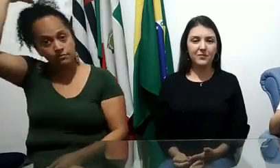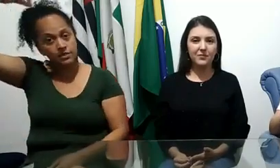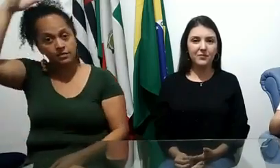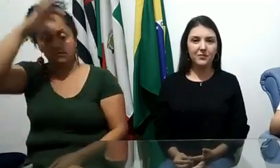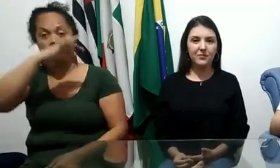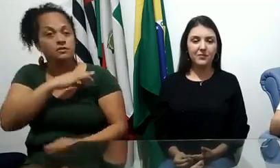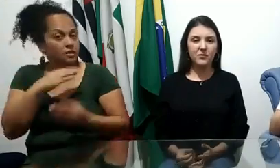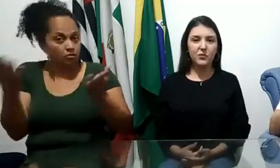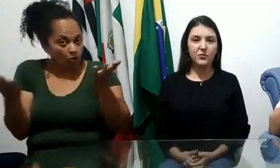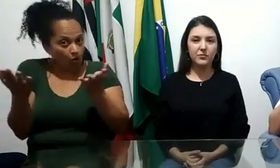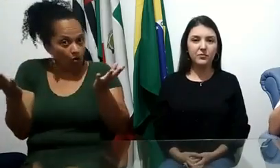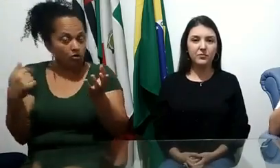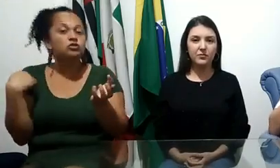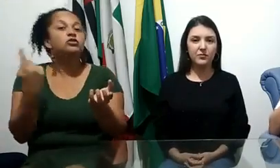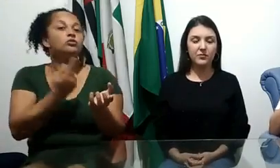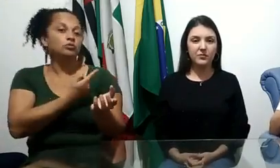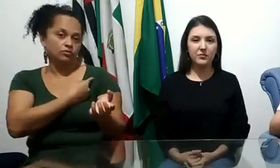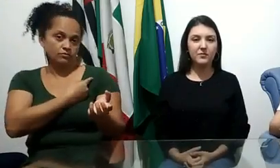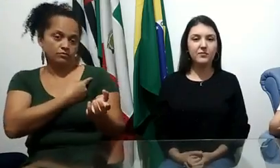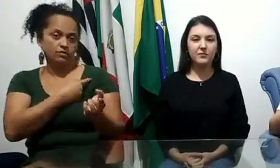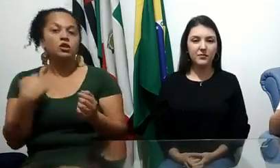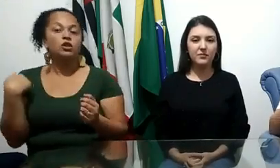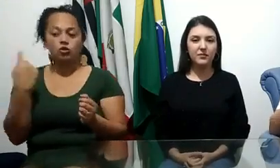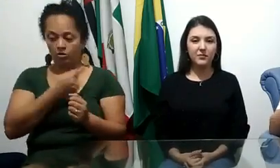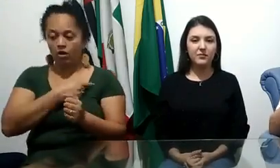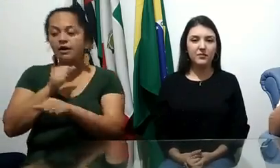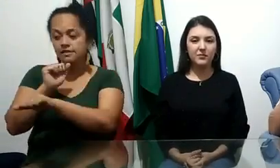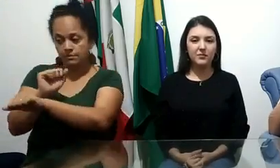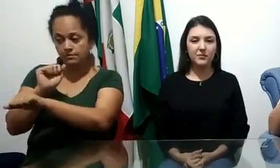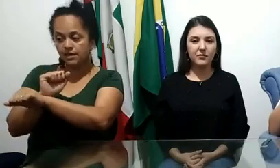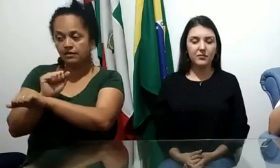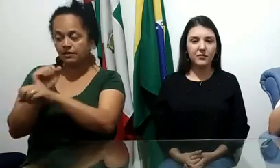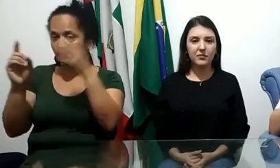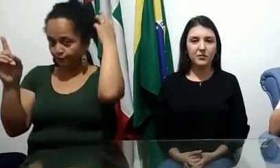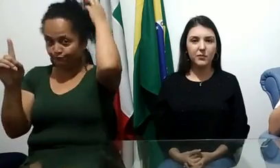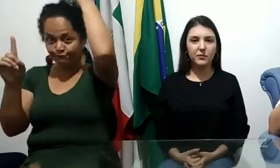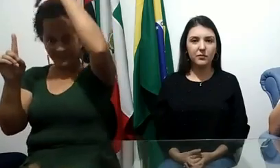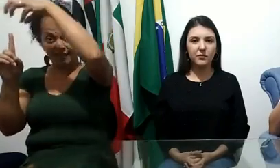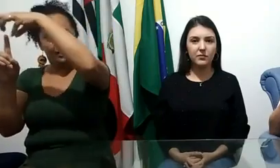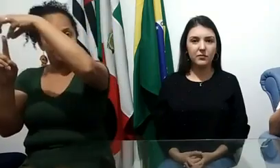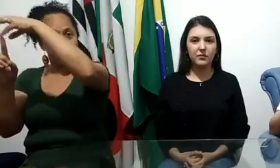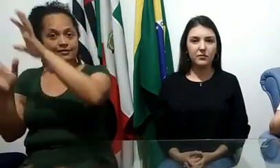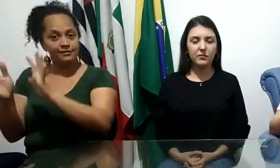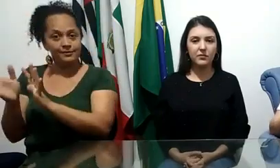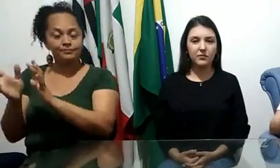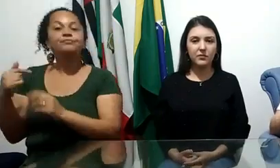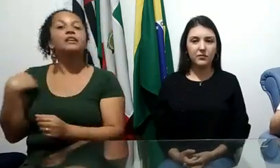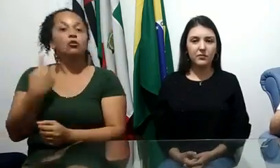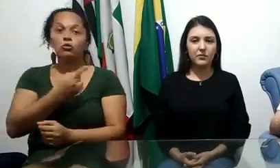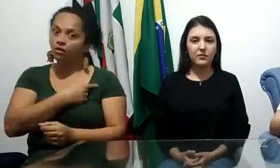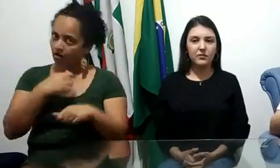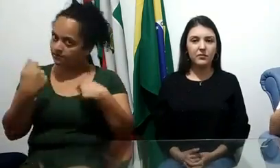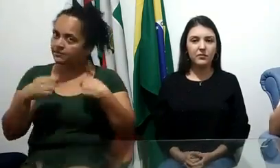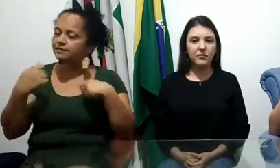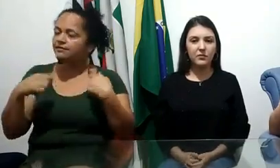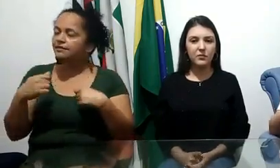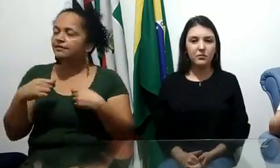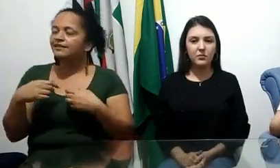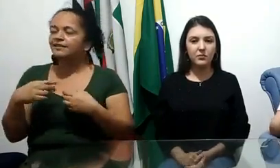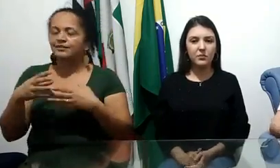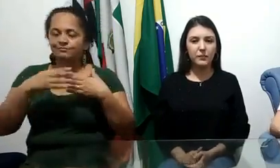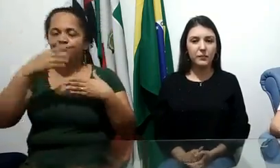E a gente tem que se deixar ser tratado por ele. Tem que deixar ser ensinado por ele, ser guiado